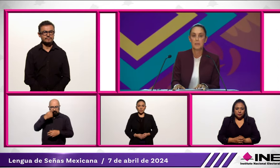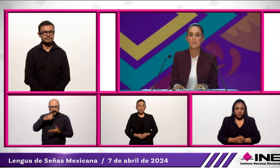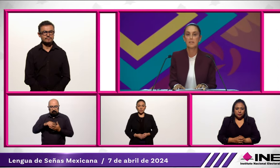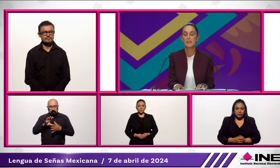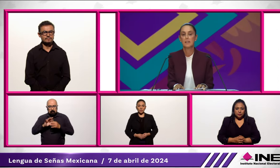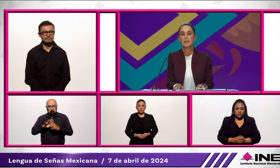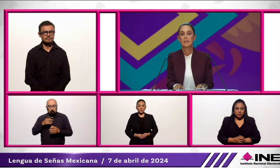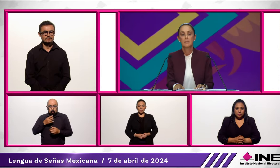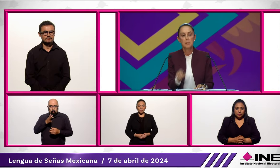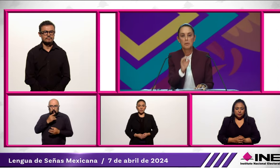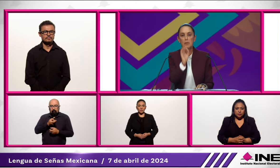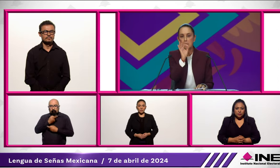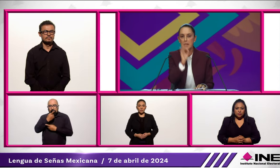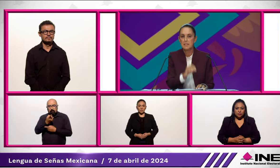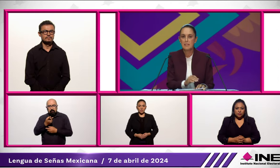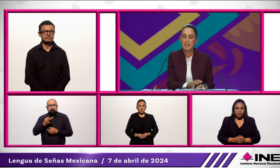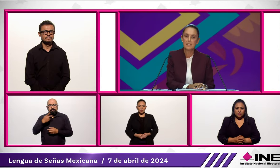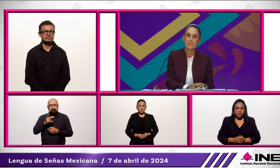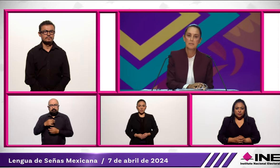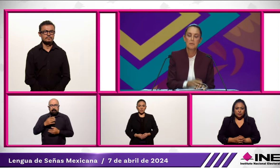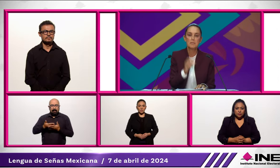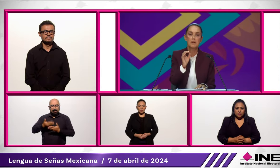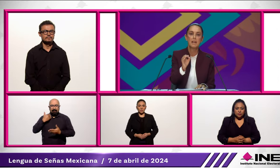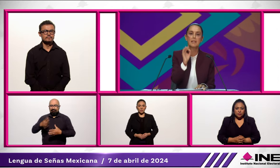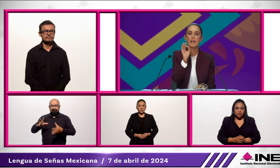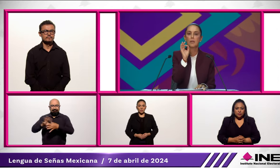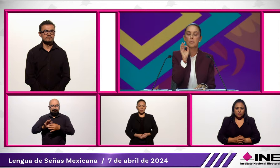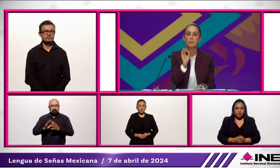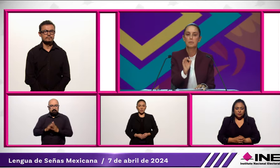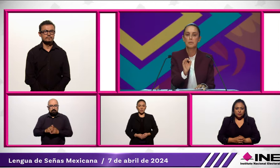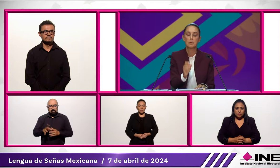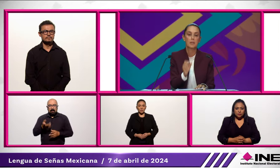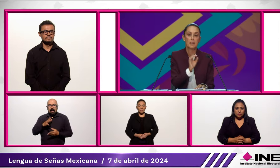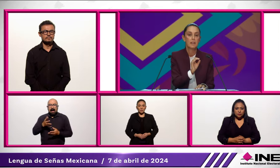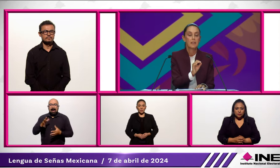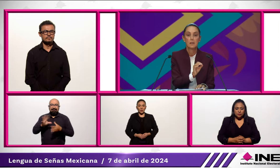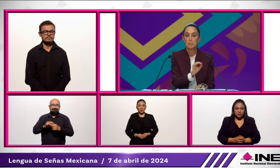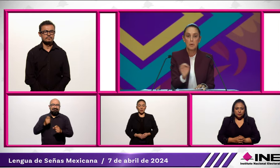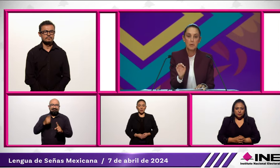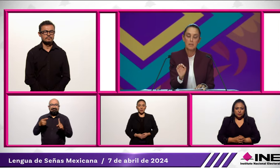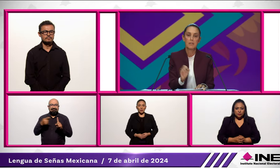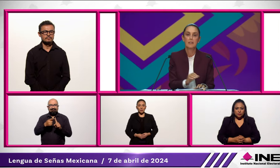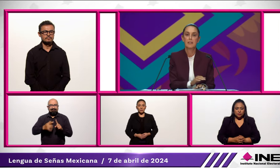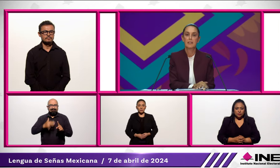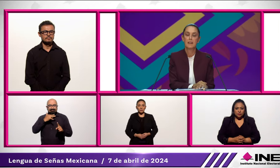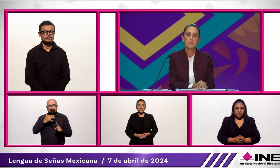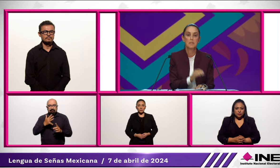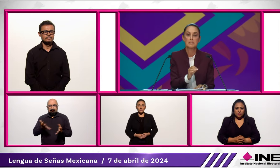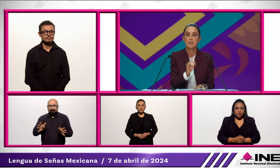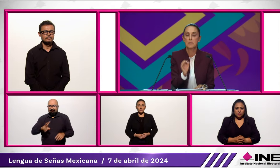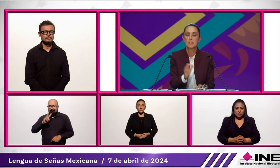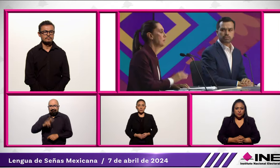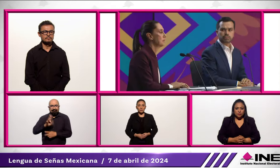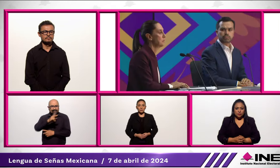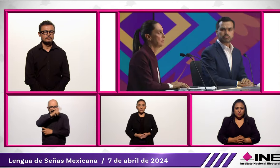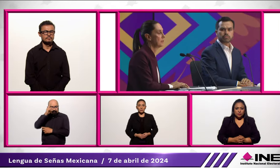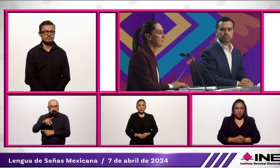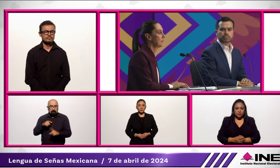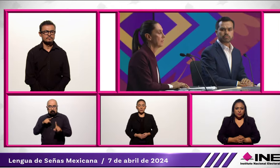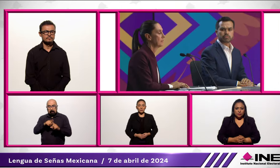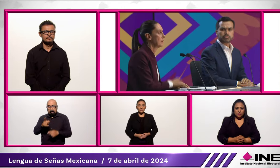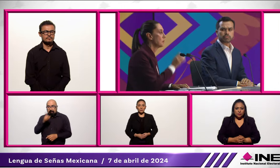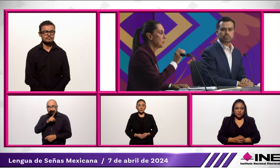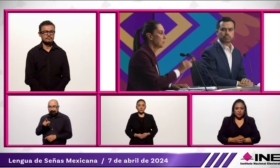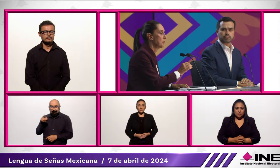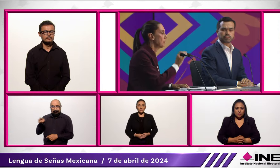voy a poder decir. Pero mejor lo voy a decir antes. Vamos a hablar de la corrupción porque lo peor, además de ser mentirosa, pues